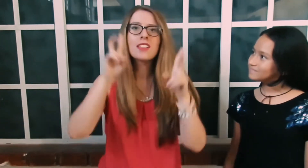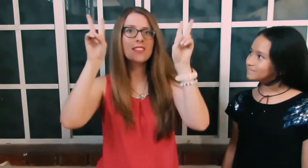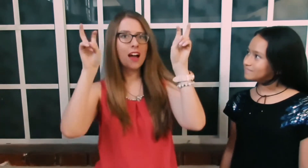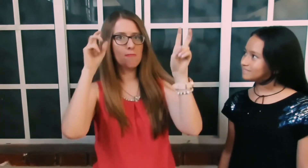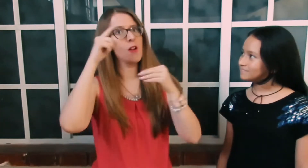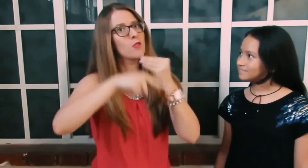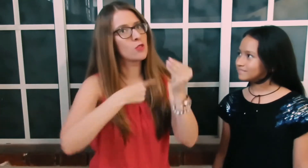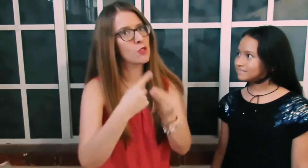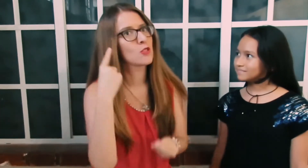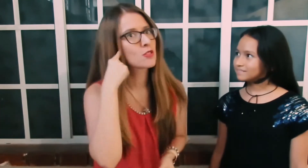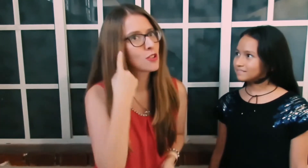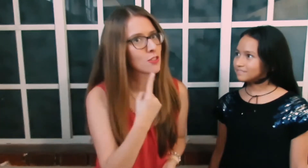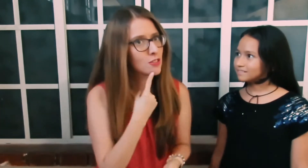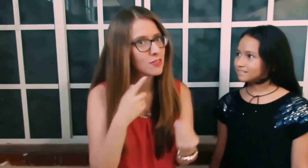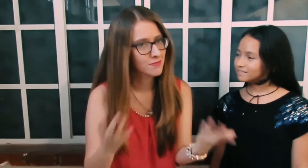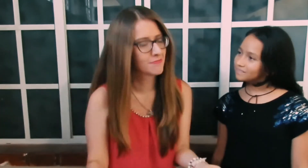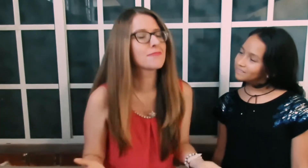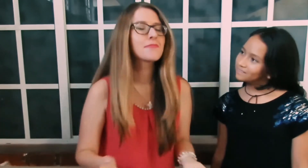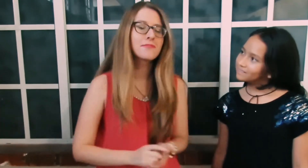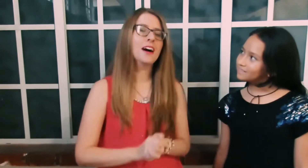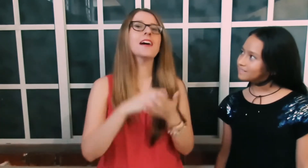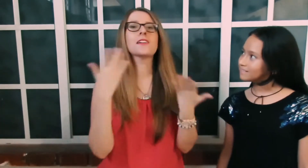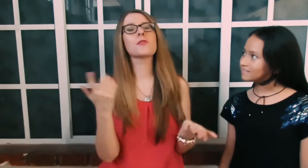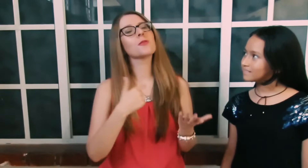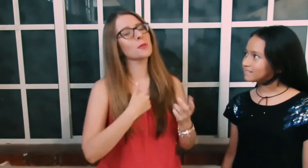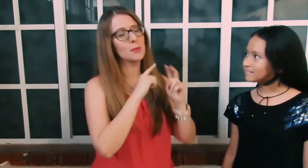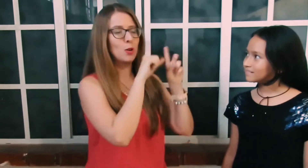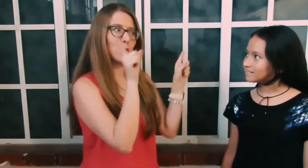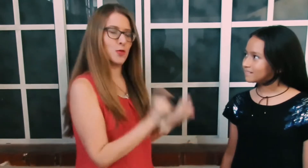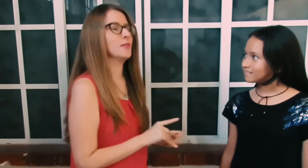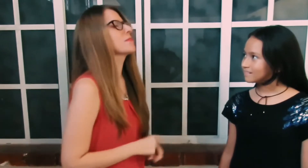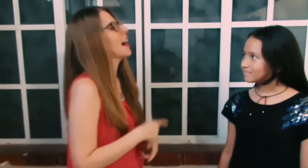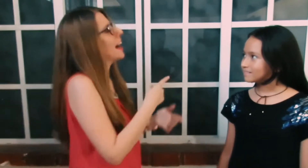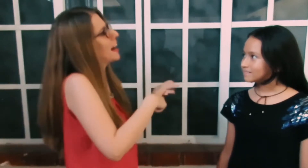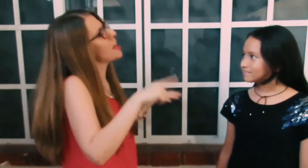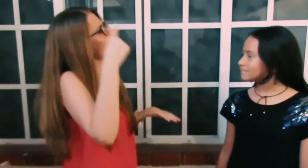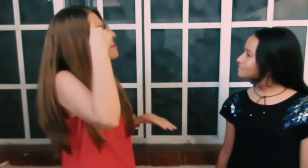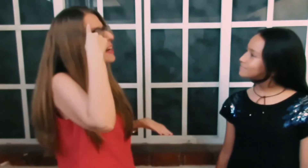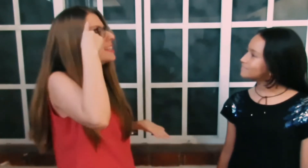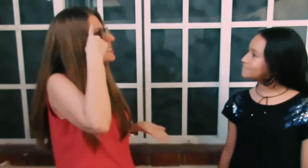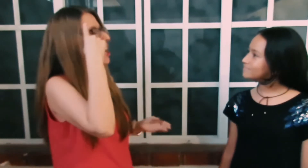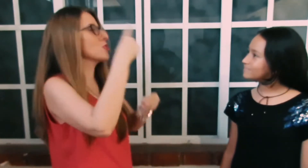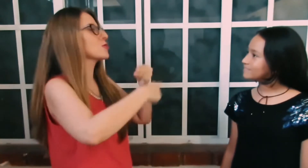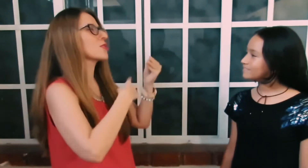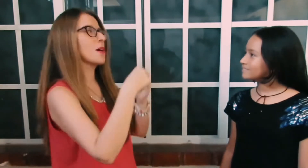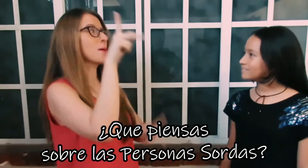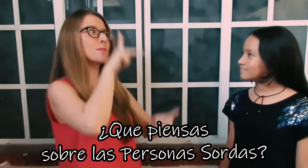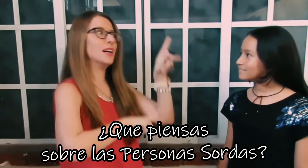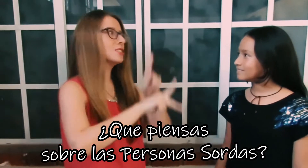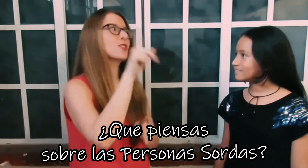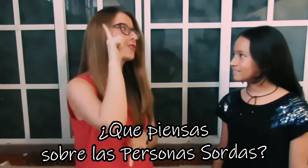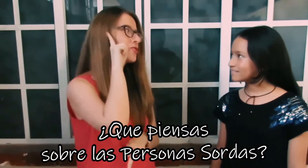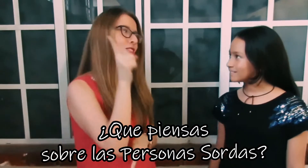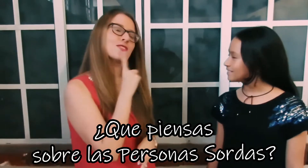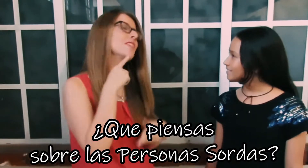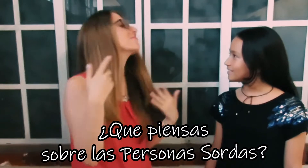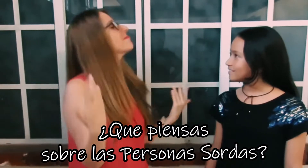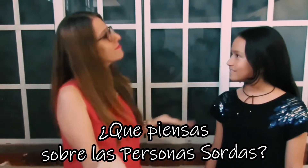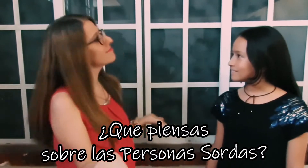años acerca del tema de la sordera. Te pregunto, ¿qué piensas acerca de las personas